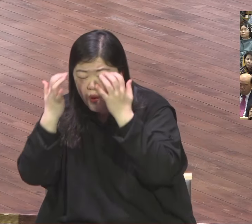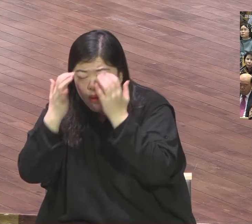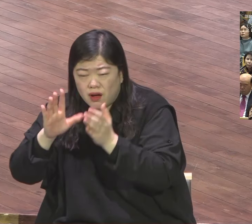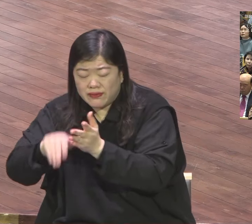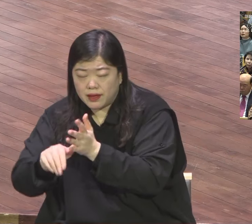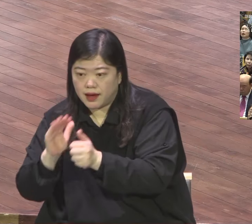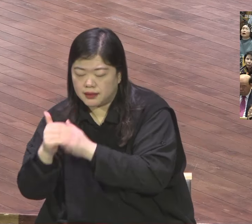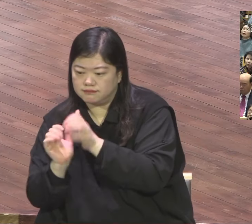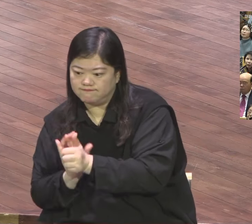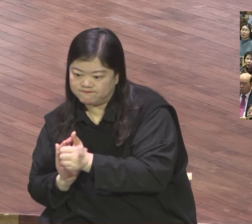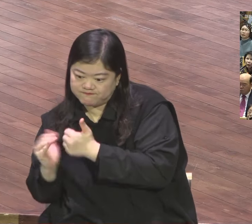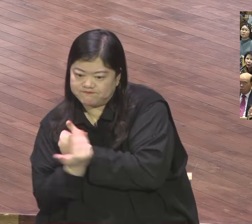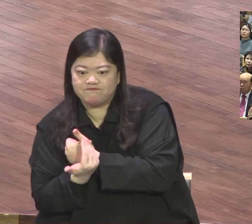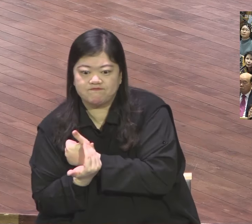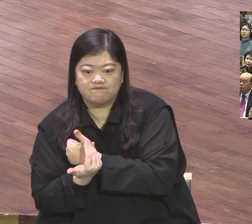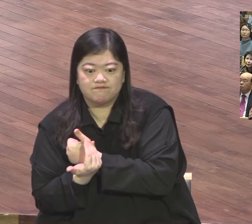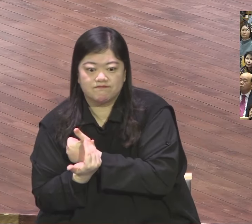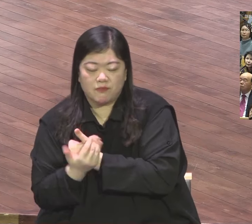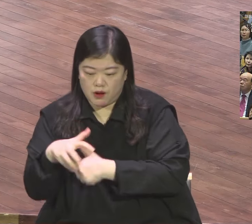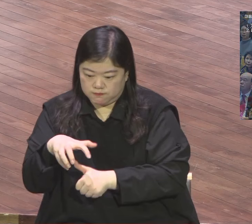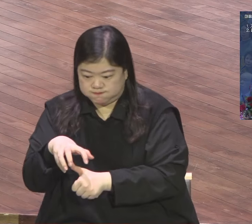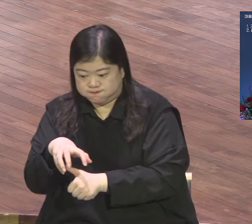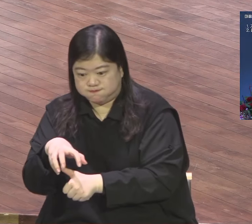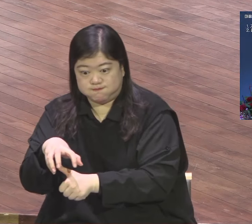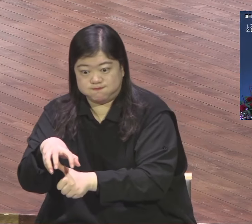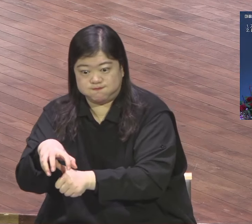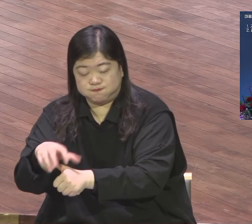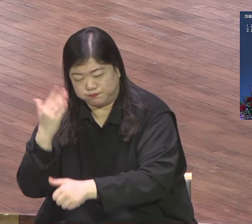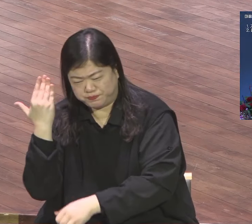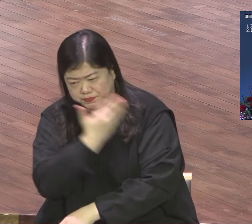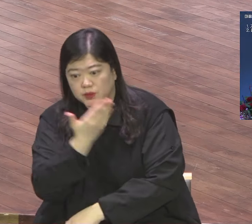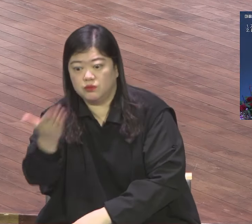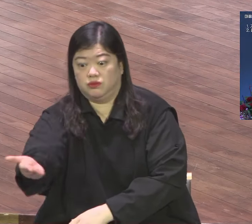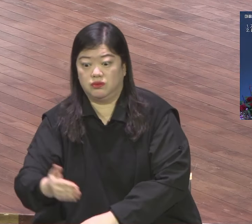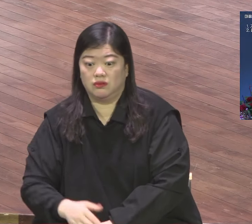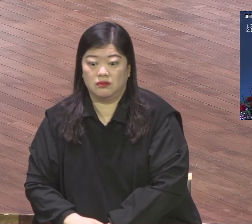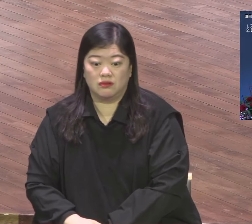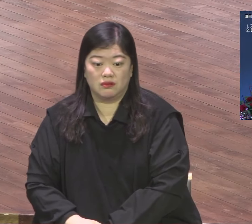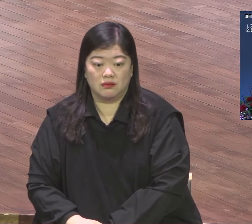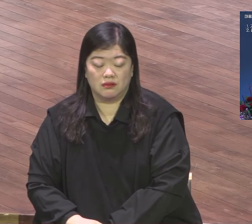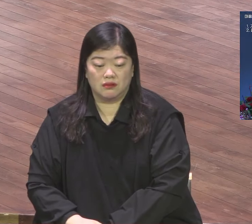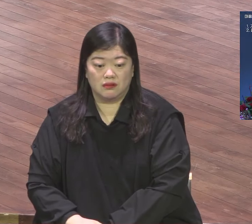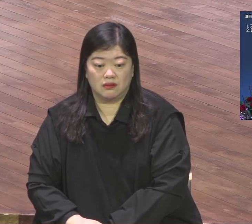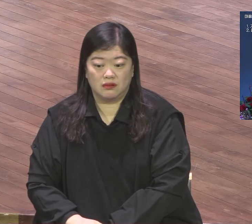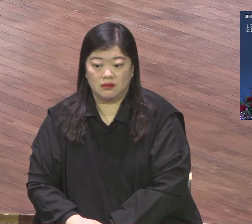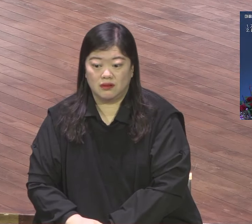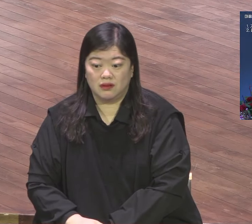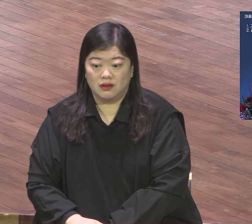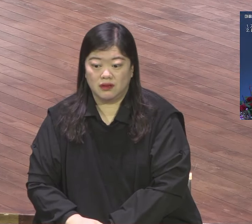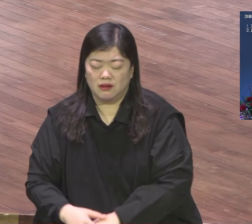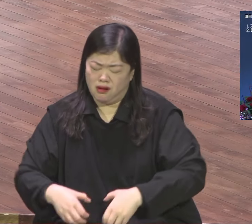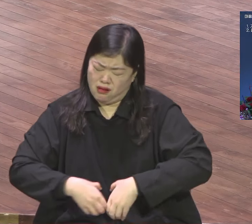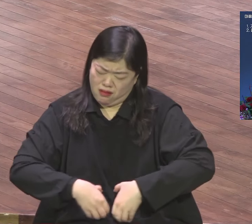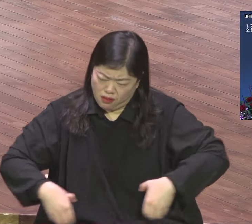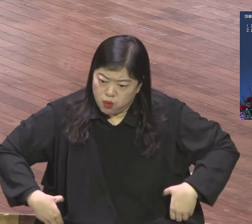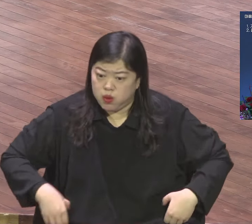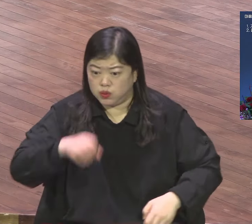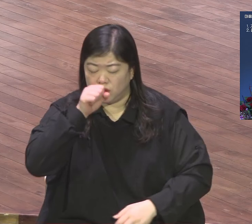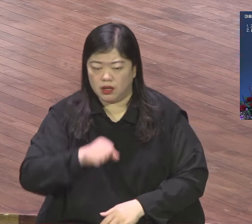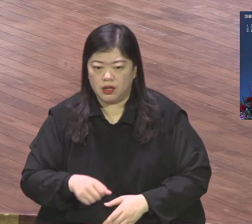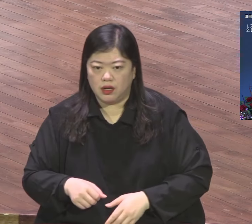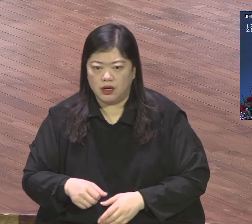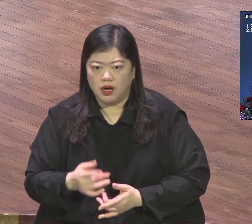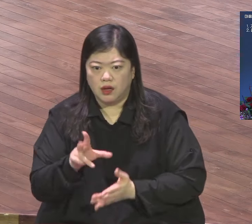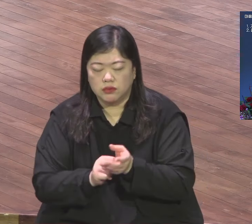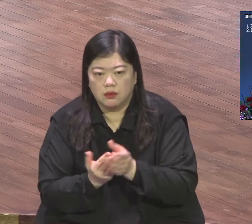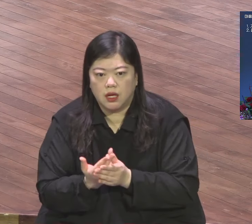보호자가 되신다는 거죠. 보호자가 되세요. 담대하세요. 불불 앞에서도 사자굴 앞에서도